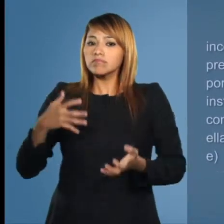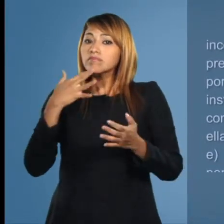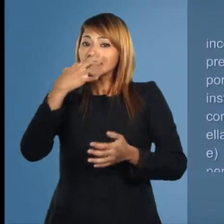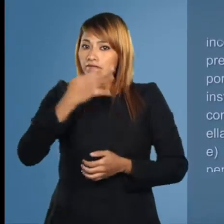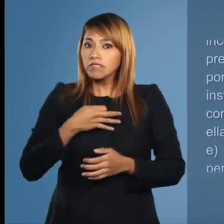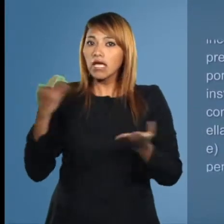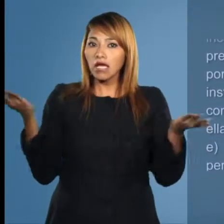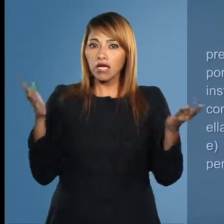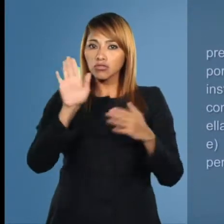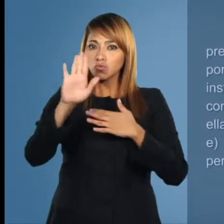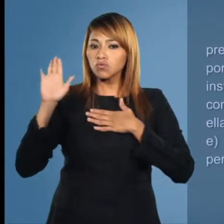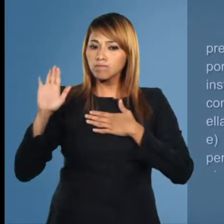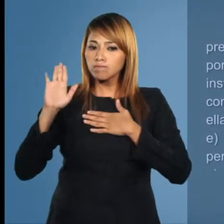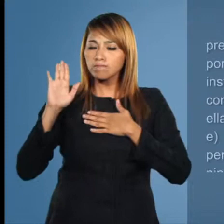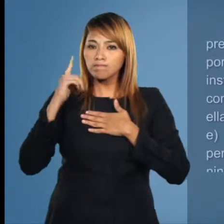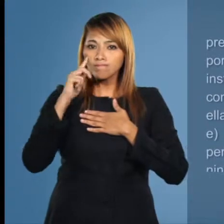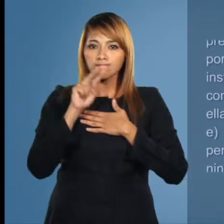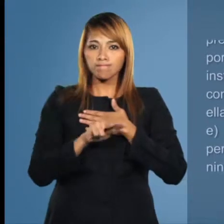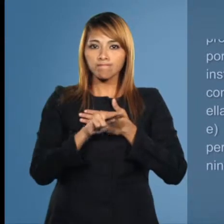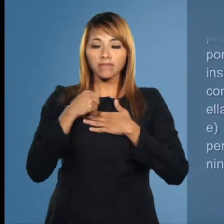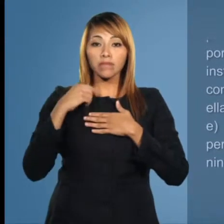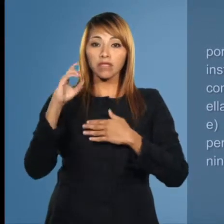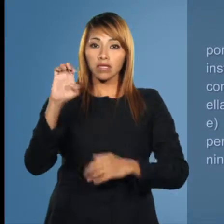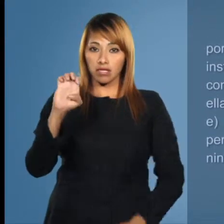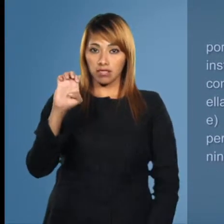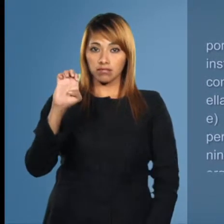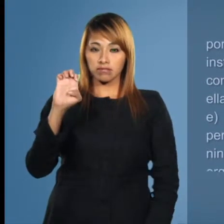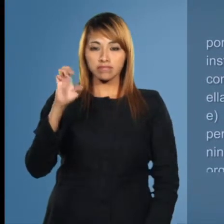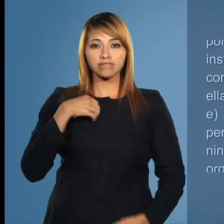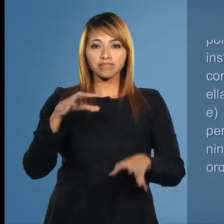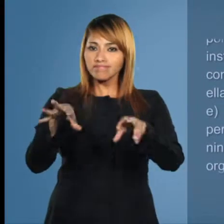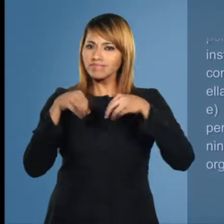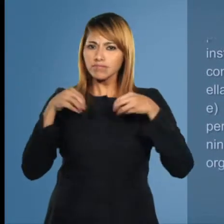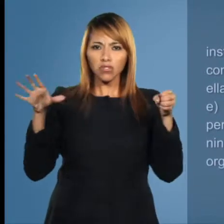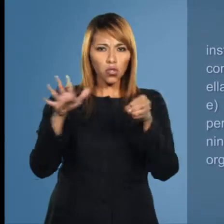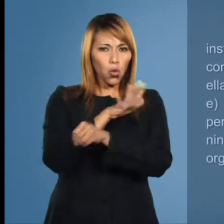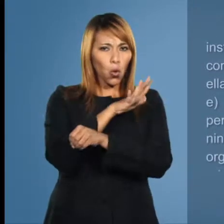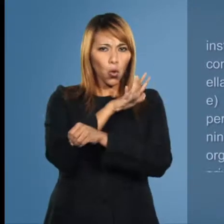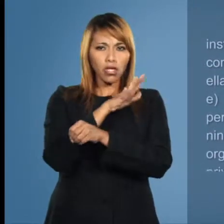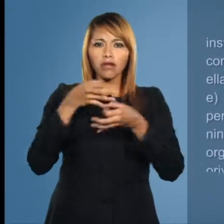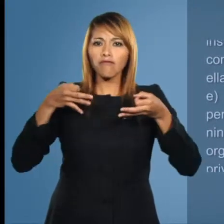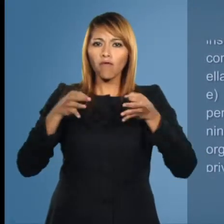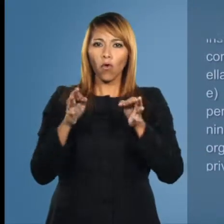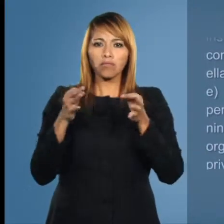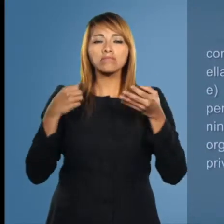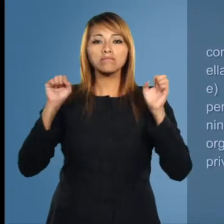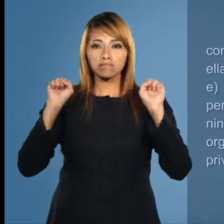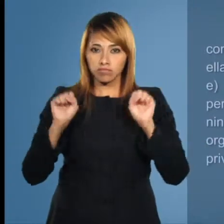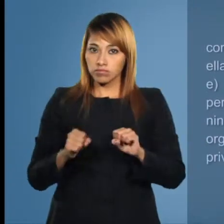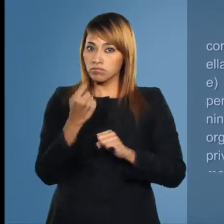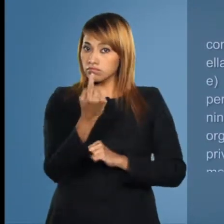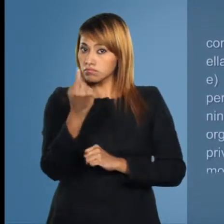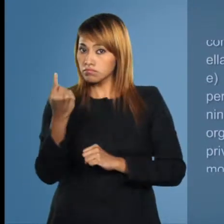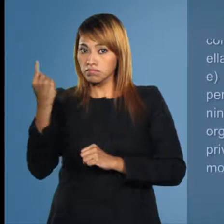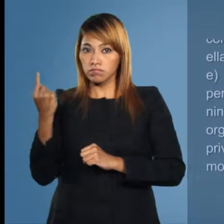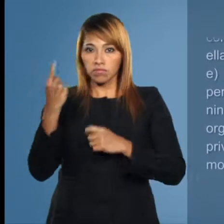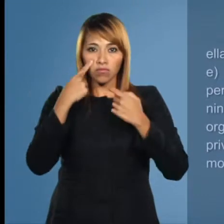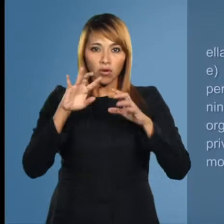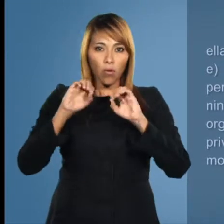ella. E. Tomar todas las medidas pertinentes para que ninguna persona, organización o